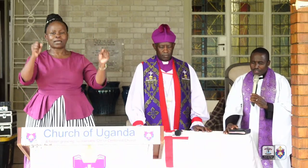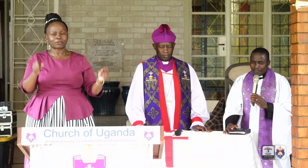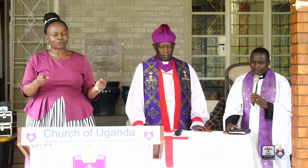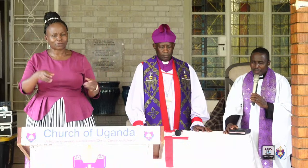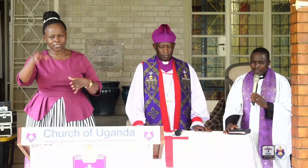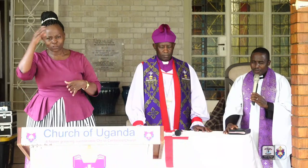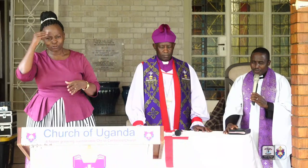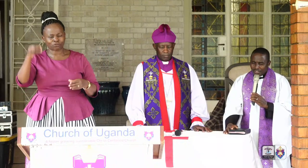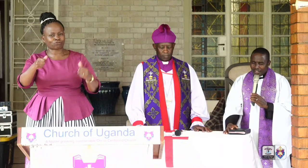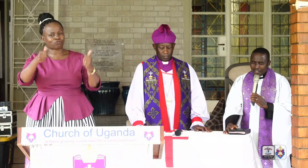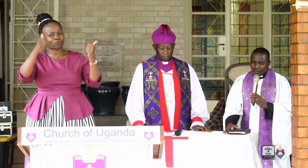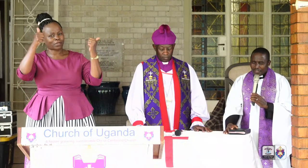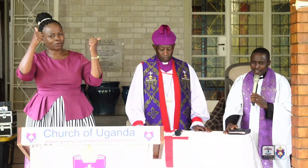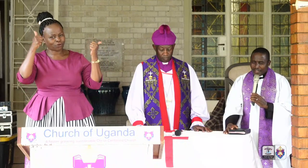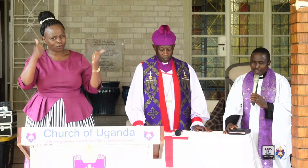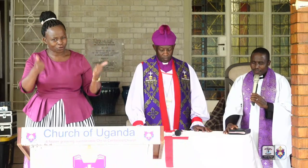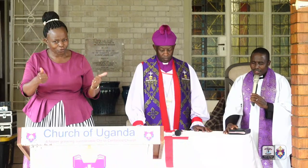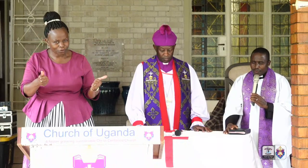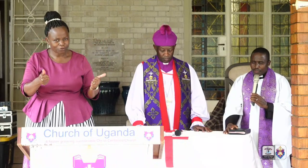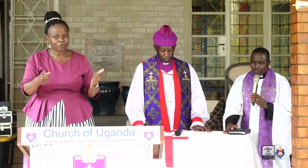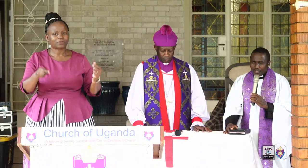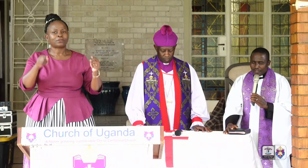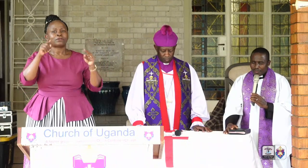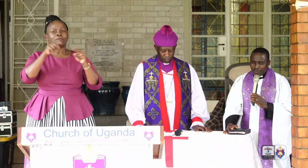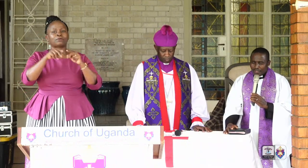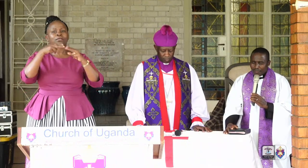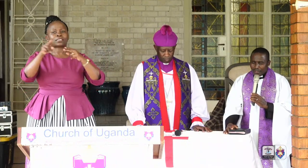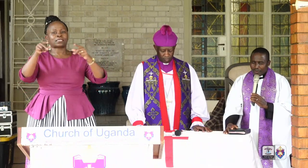obulungi n'okusingira ddala kutandikira ku kasozi kano kwe